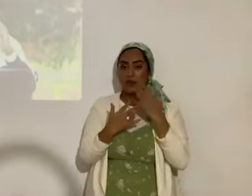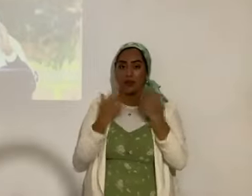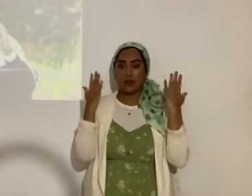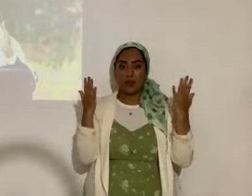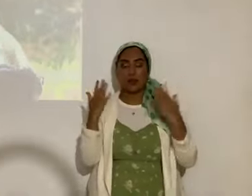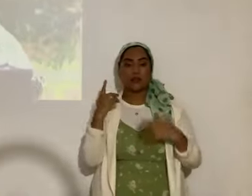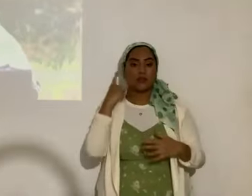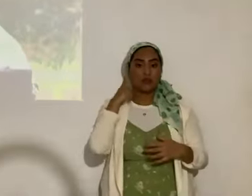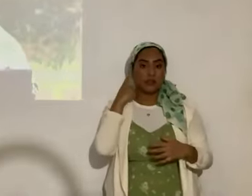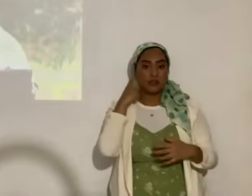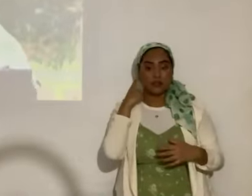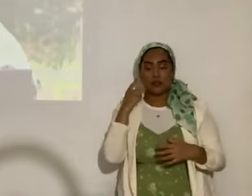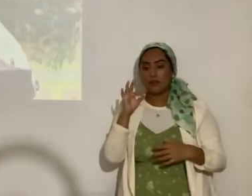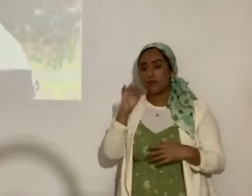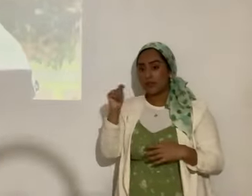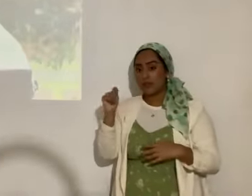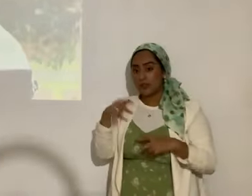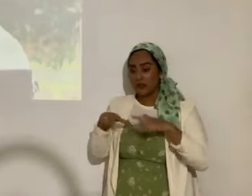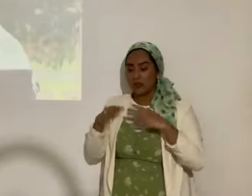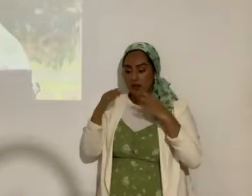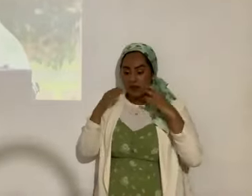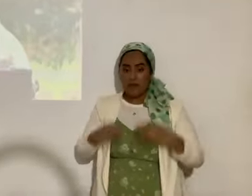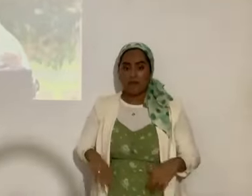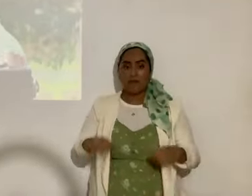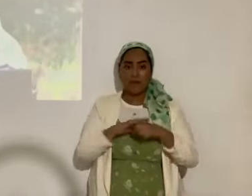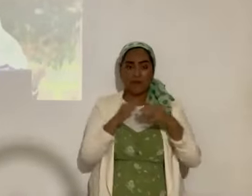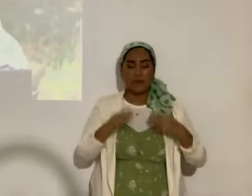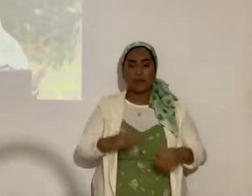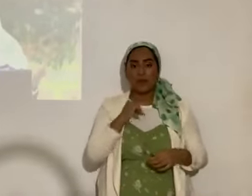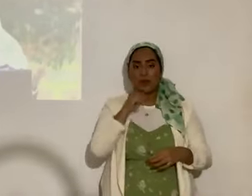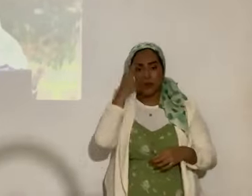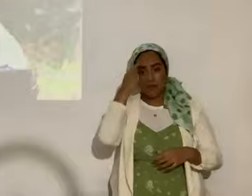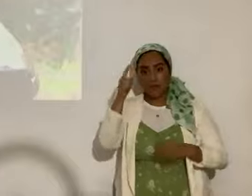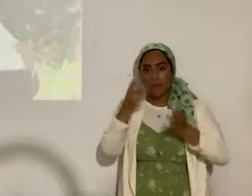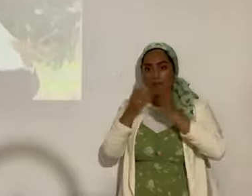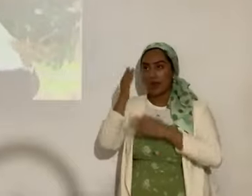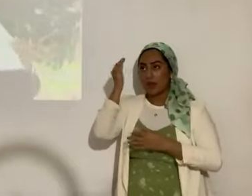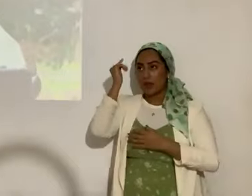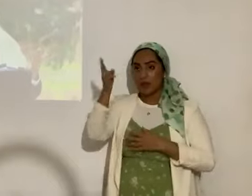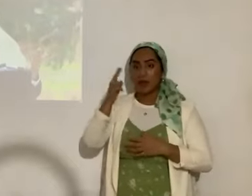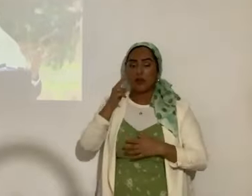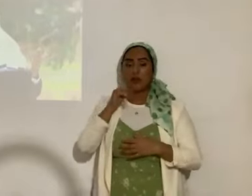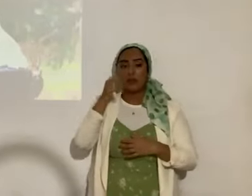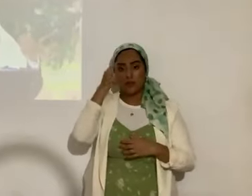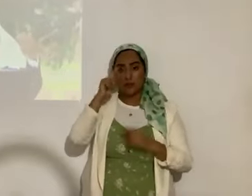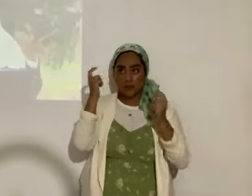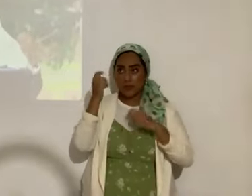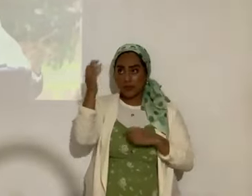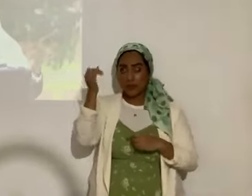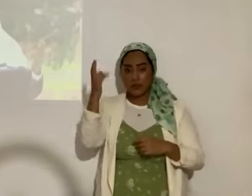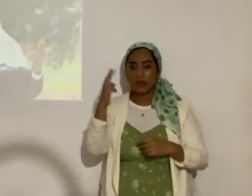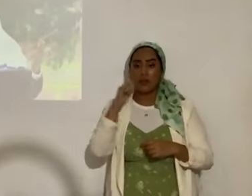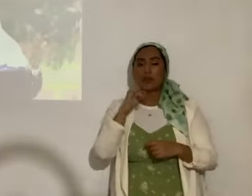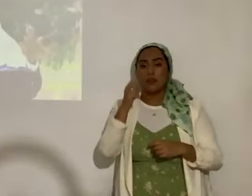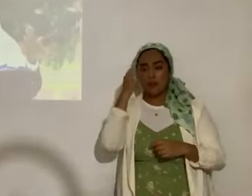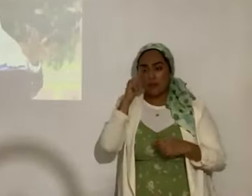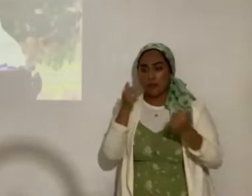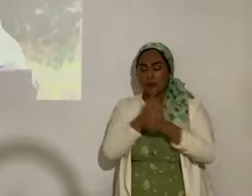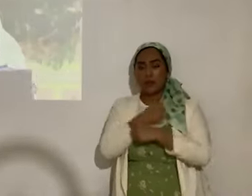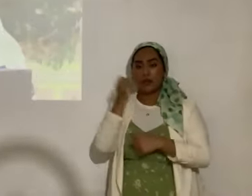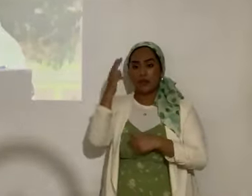sus oídos los pies el cuerpo entero es para servir allá Es para adorar a Yahweh es para amar